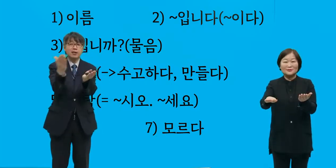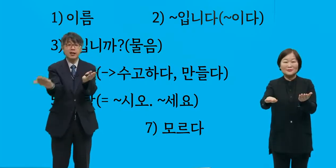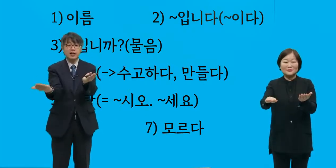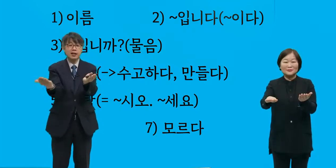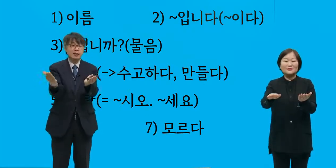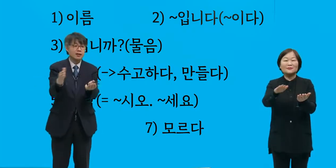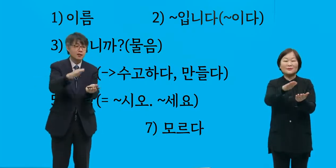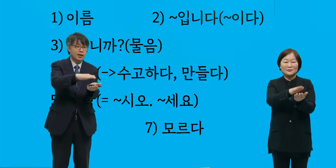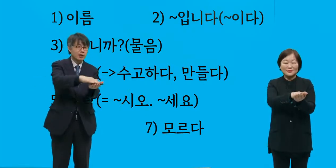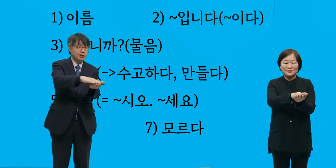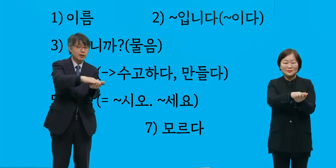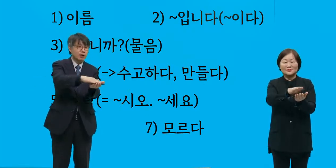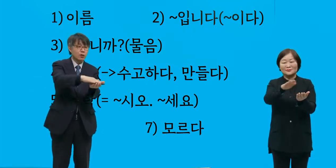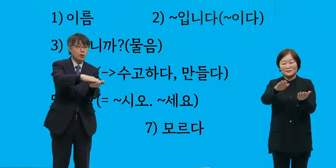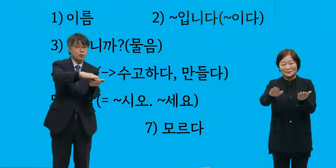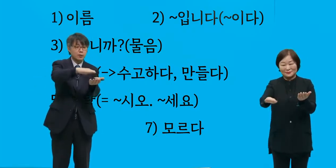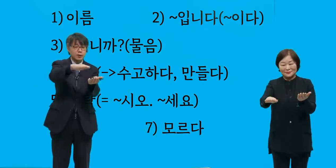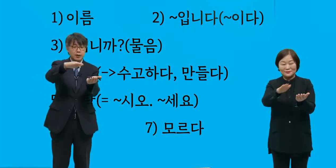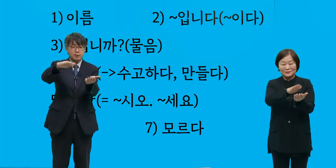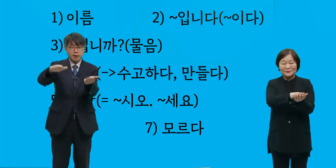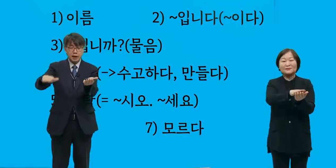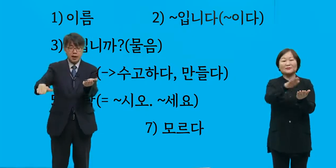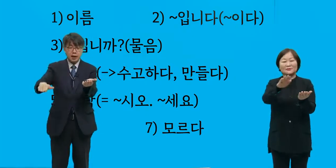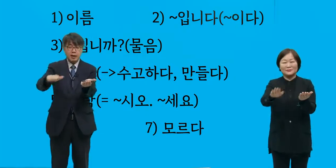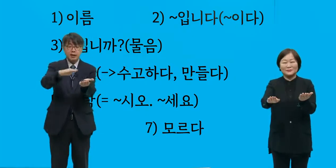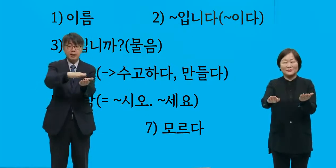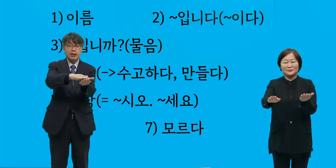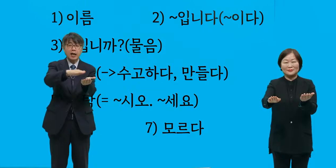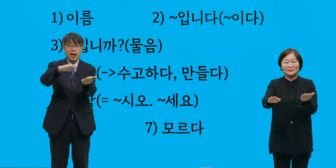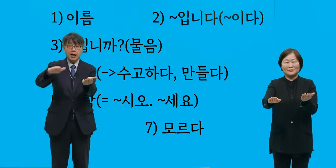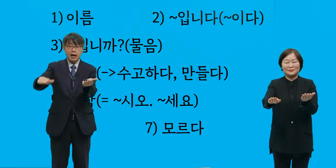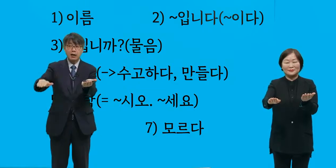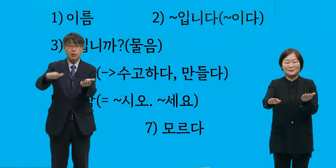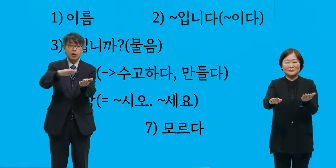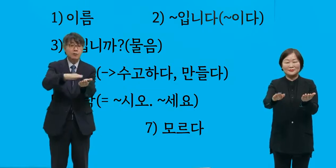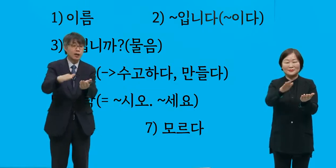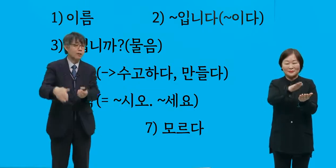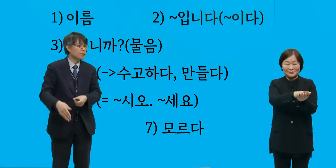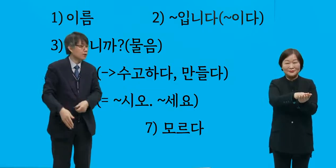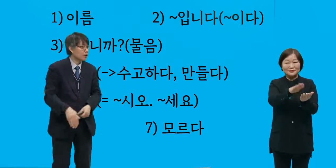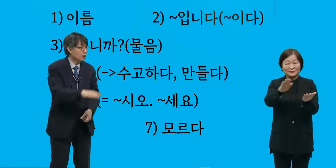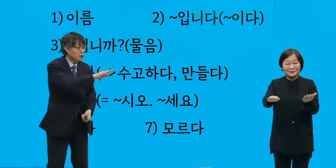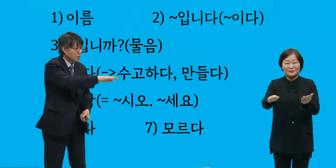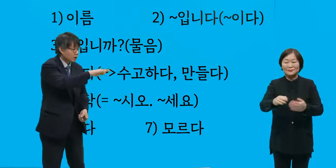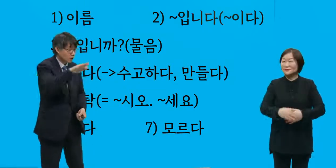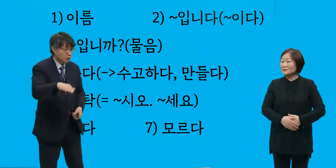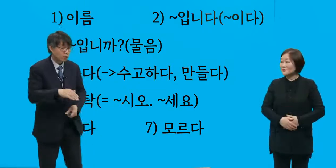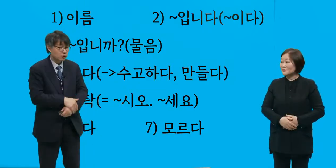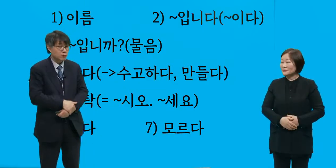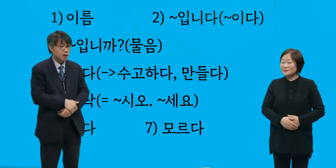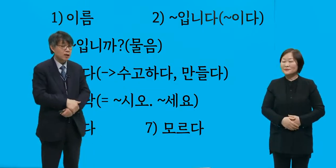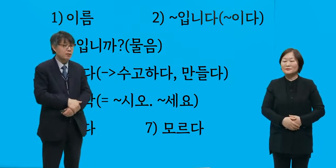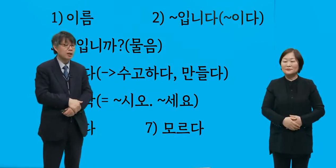책. 자, 그대로 입니다. 이다. 이렇게 입니다. 네, 입니다. 그대로 내려줬습니다.